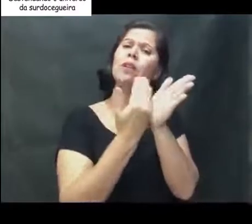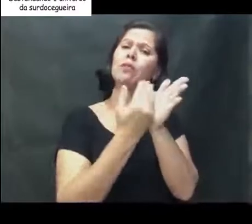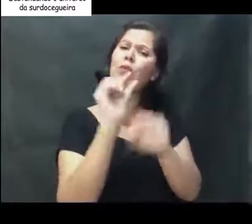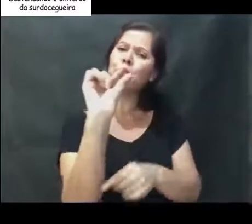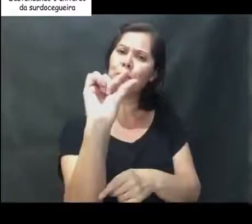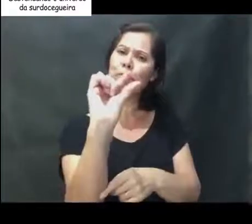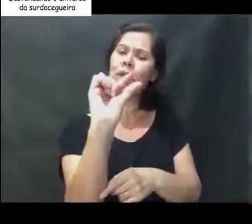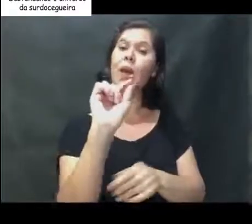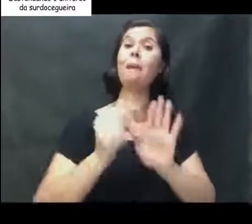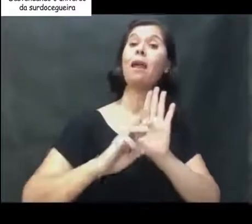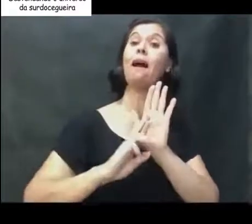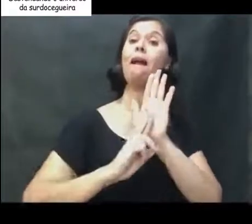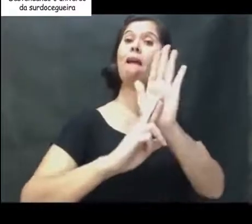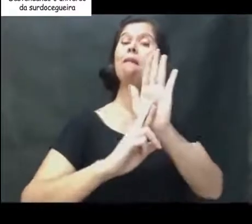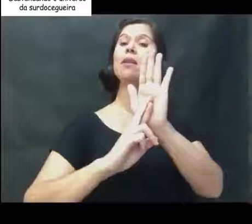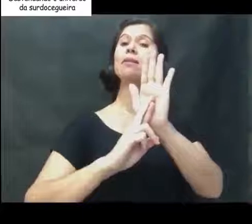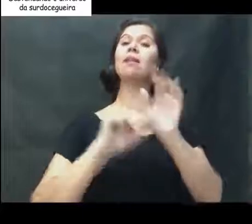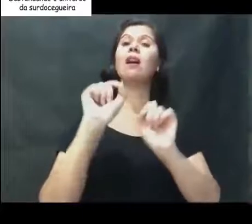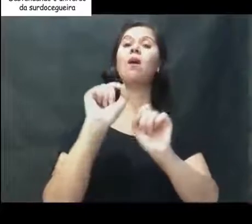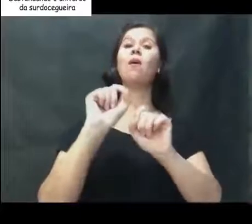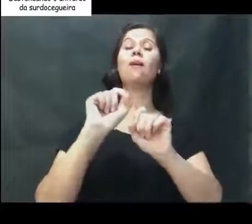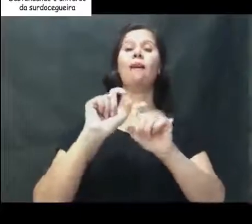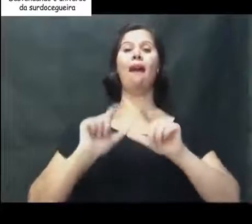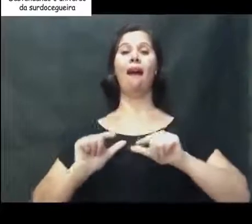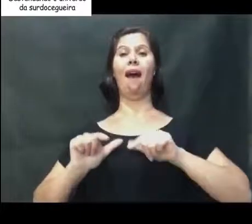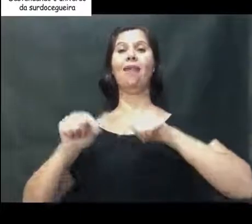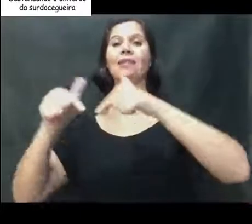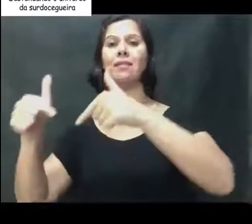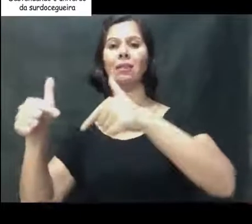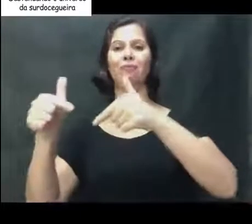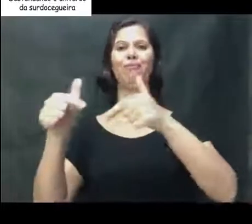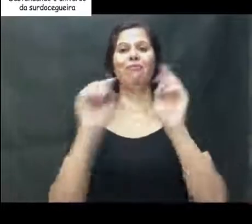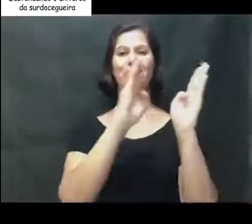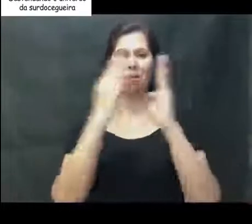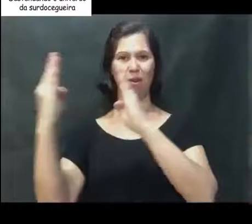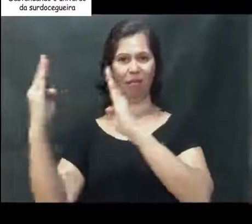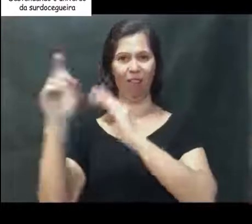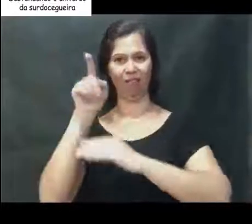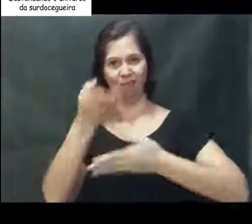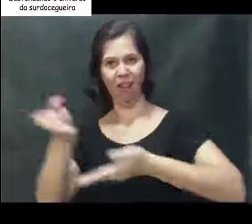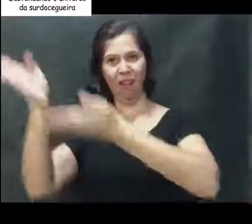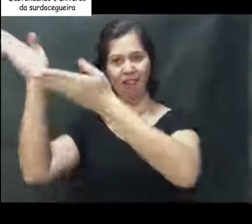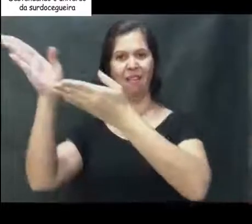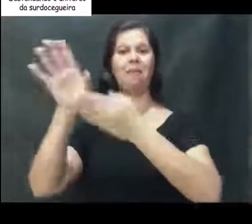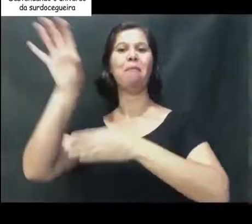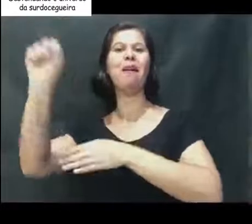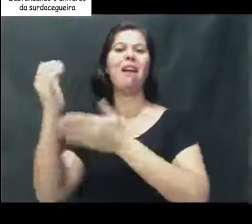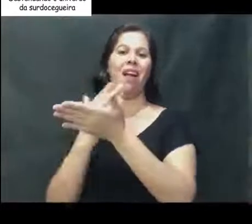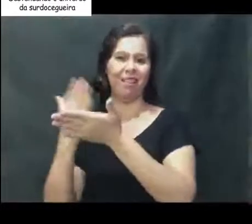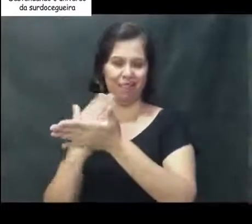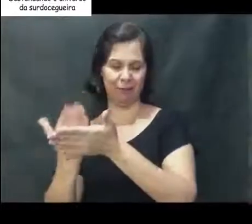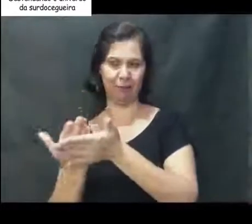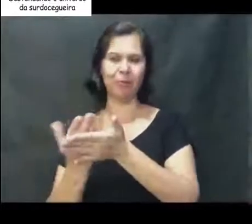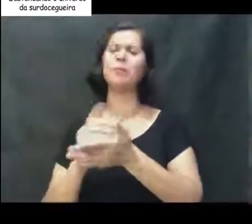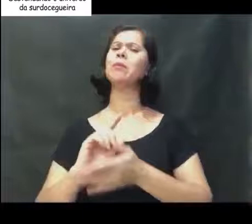pequeno para representar a atividade de biblioteca, porque esse aqui é o símbolo tátil de ação. E o objeto relacionado a